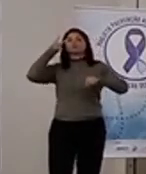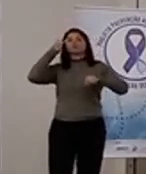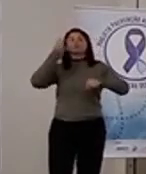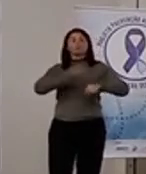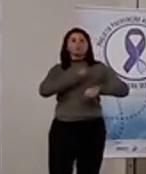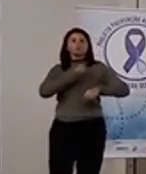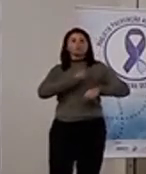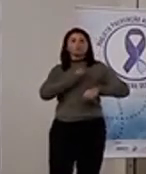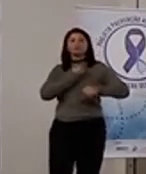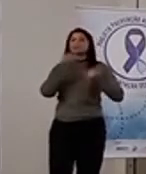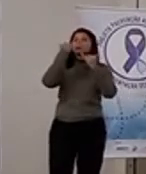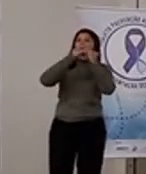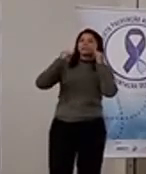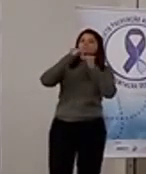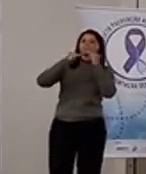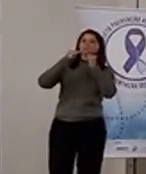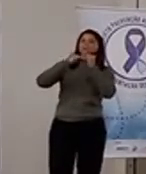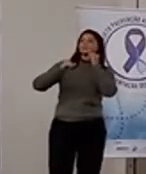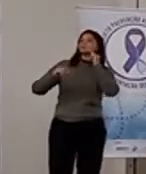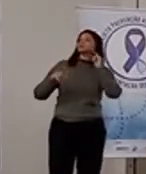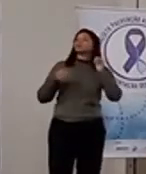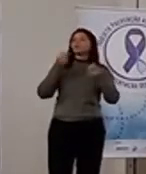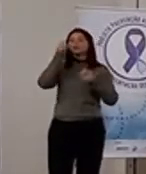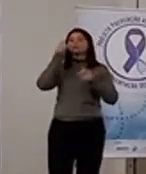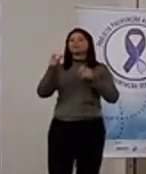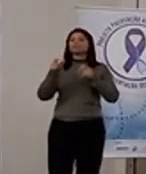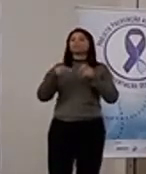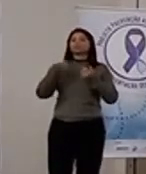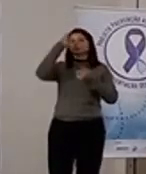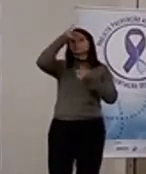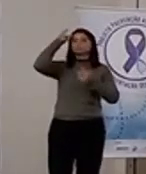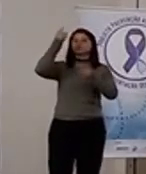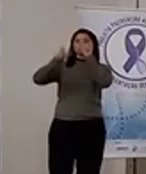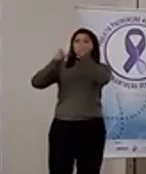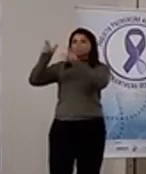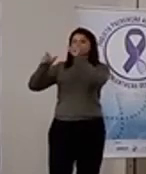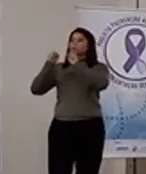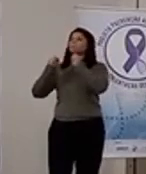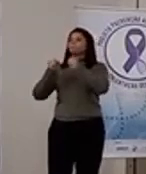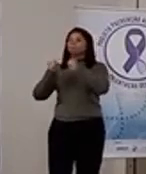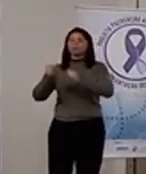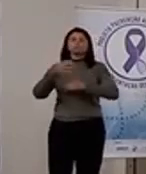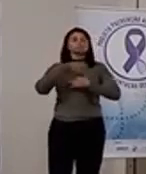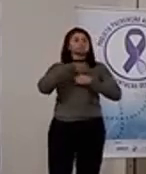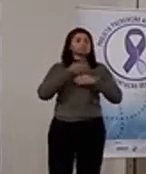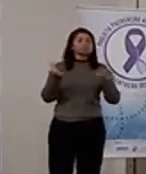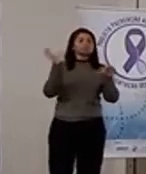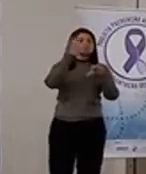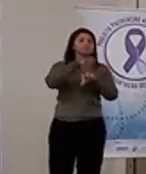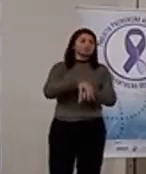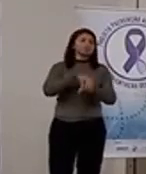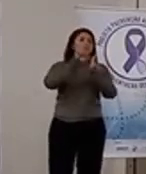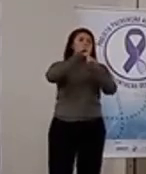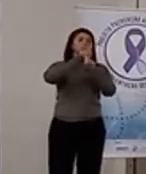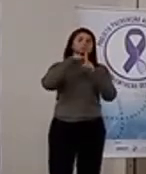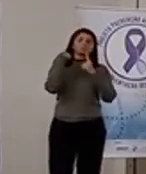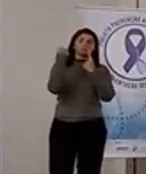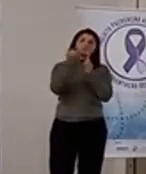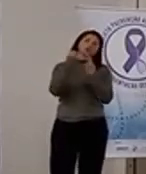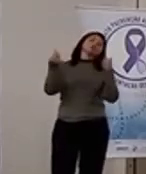vida geral, da expectativa de vida de outras pessoas, que possa se sentir incluída e parte da sociedade também.